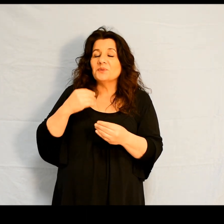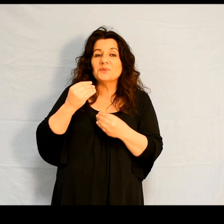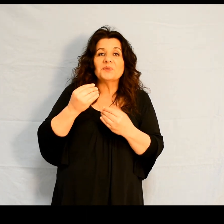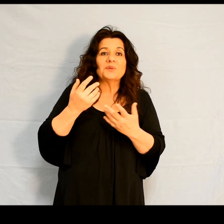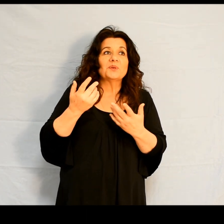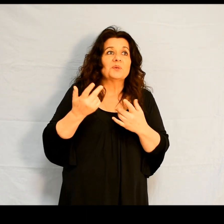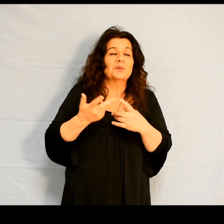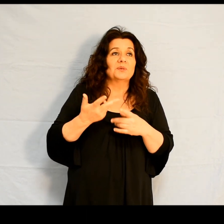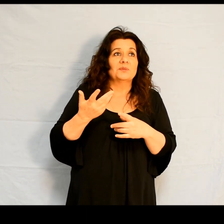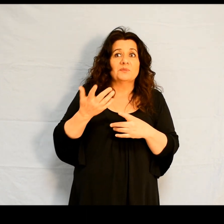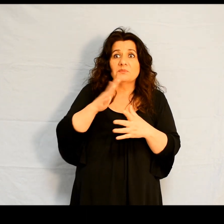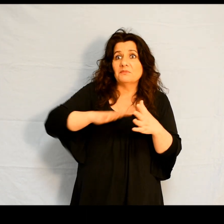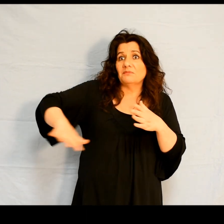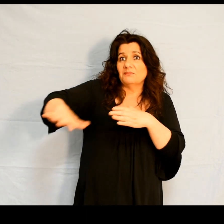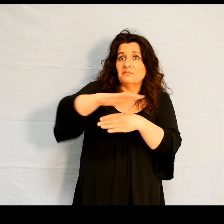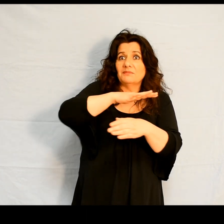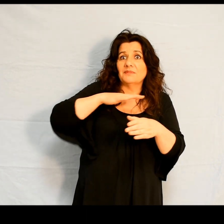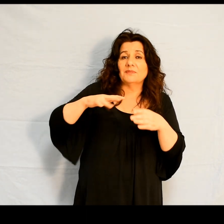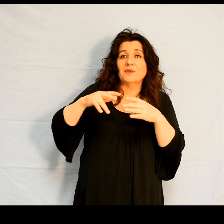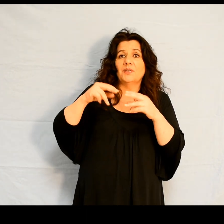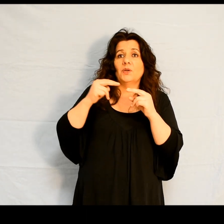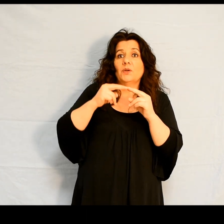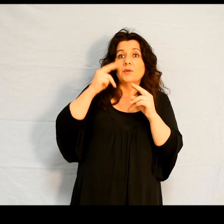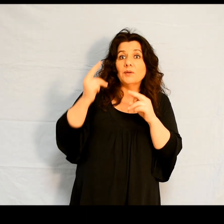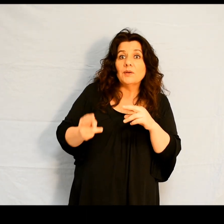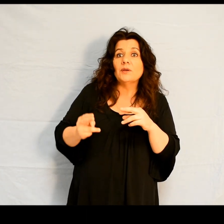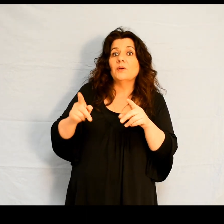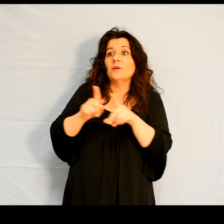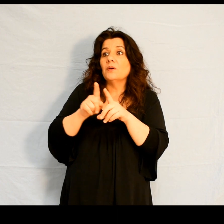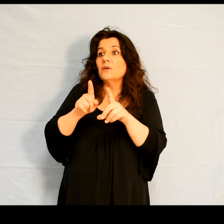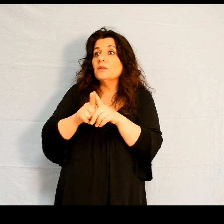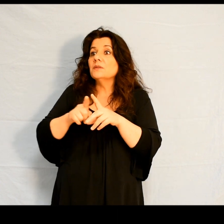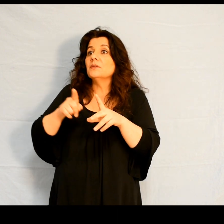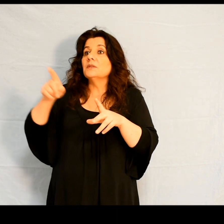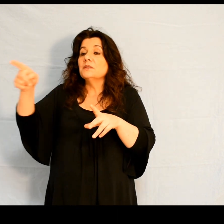de la province du Pont et de celle d'Asie,